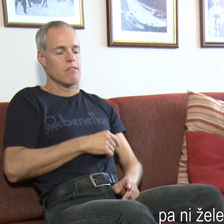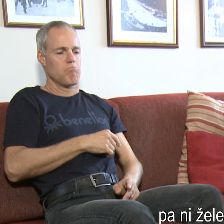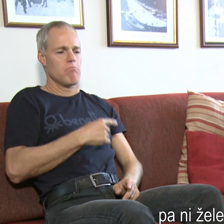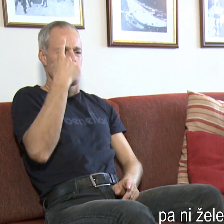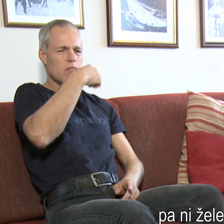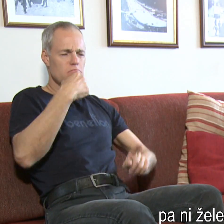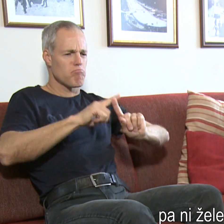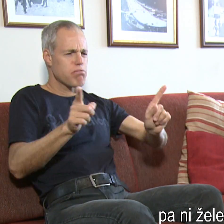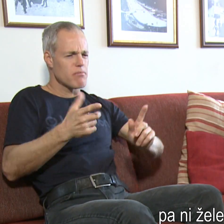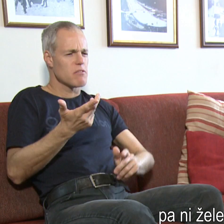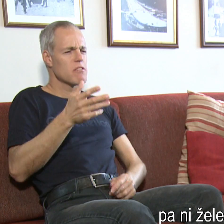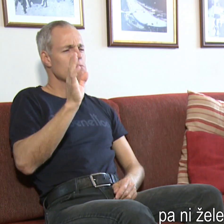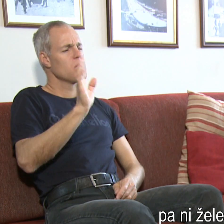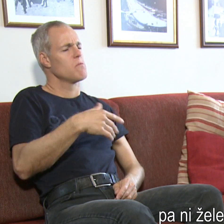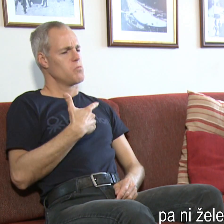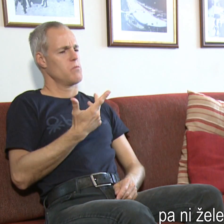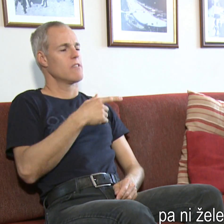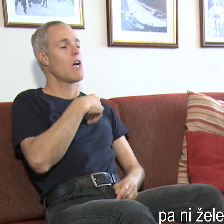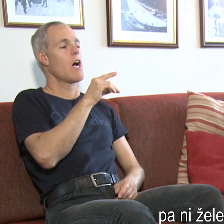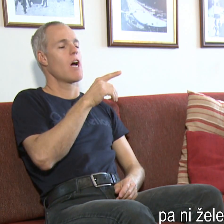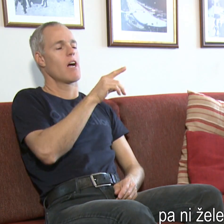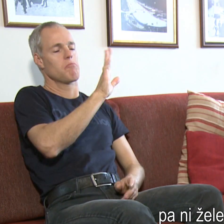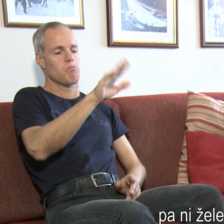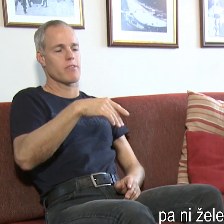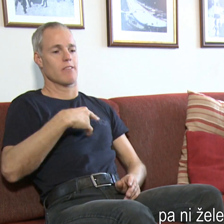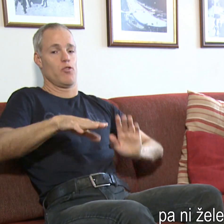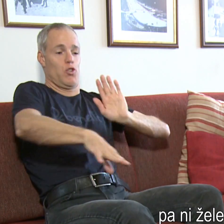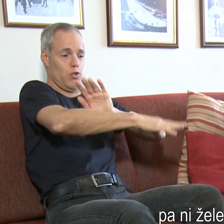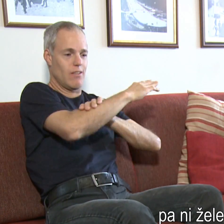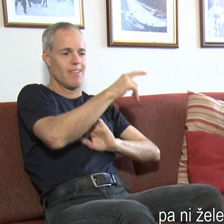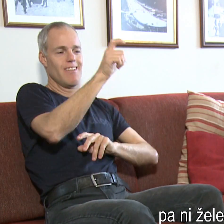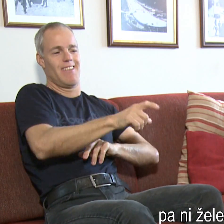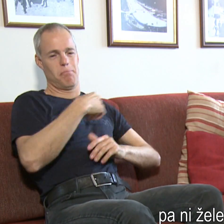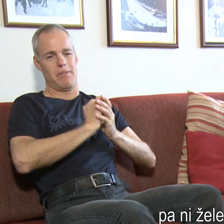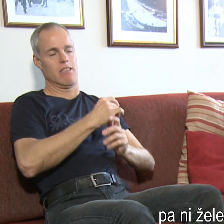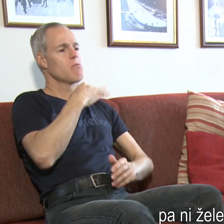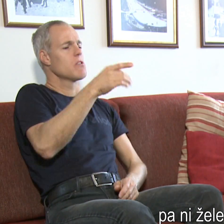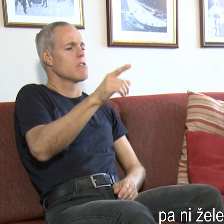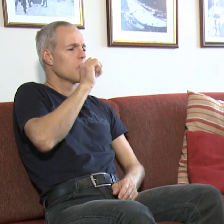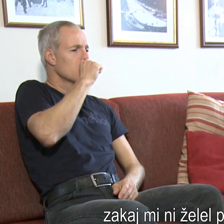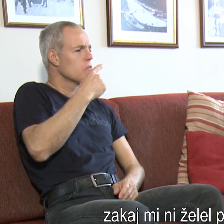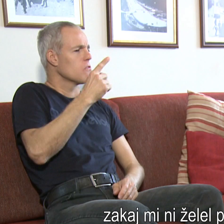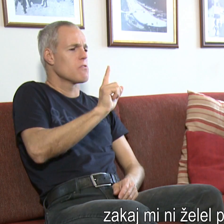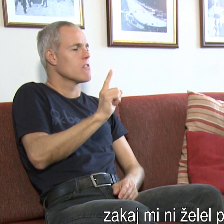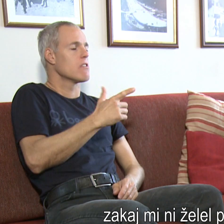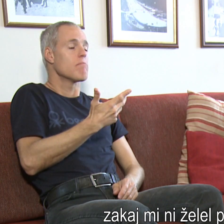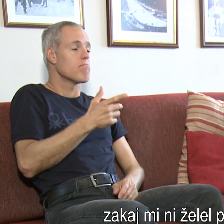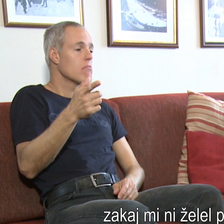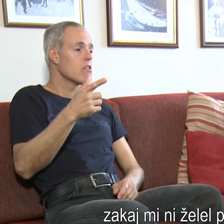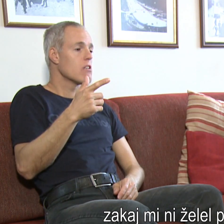du gibst ihm frei und sagst, ey, selbstständig, 22 Uhr, das reicht für 14-Jährige. So. Das ist noch nett, ich finde es noch nett, ja, das ist einfach